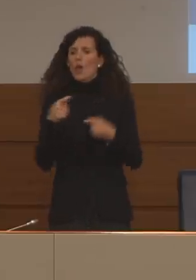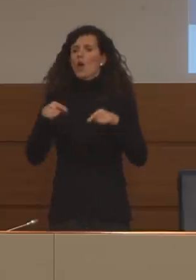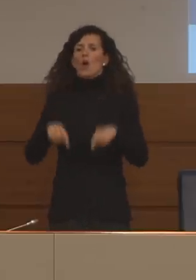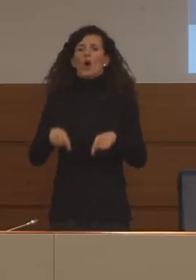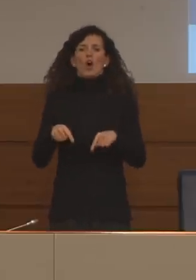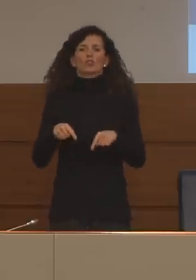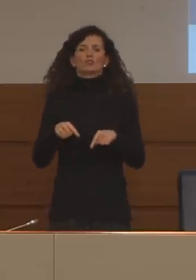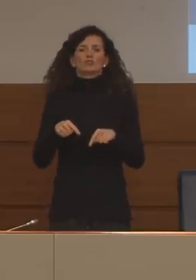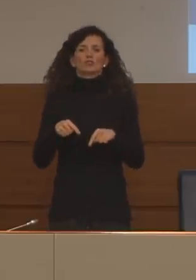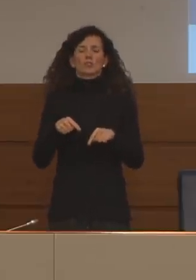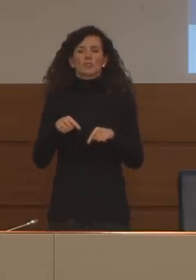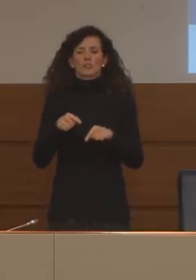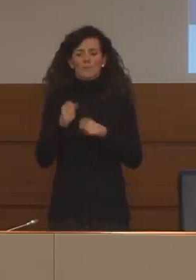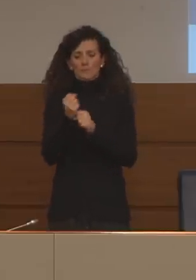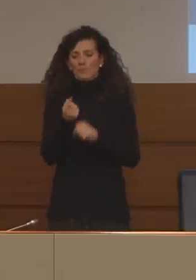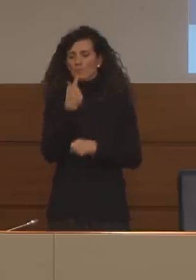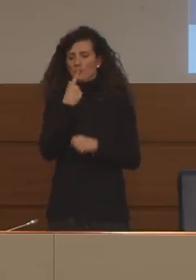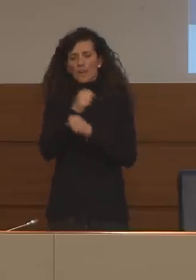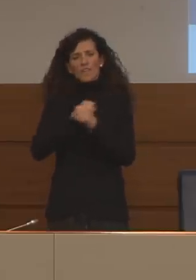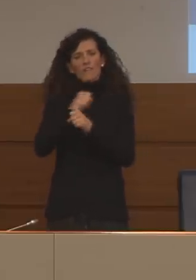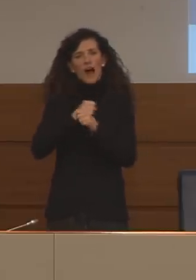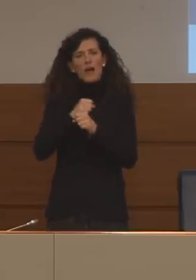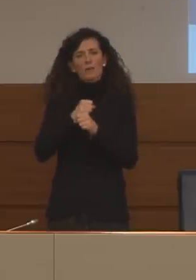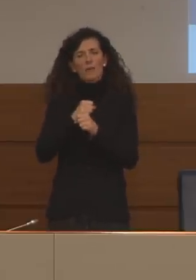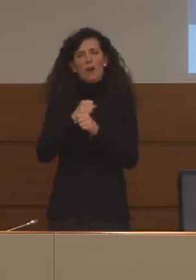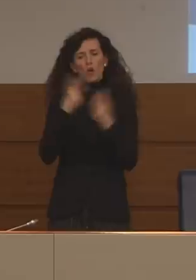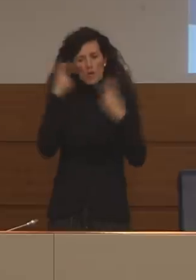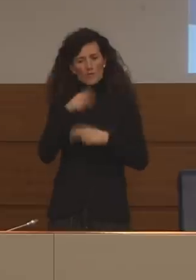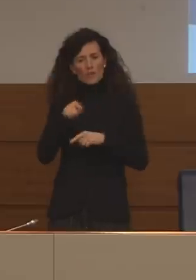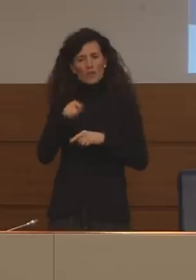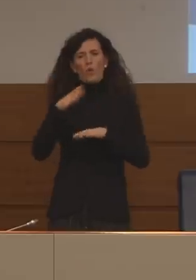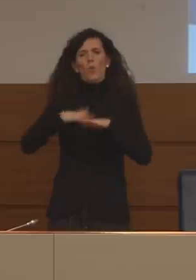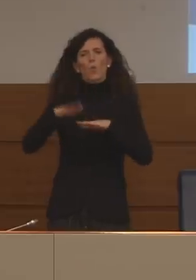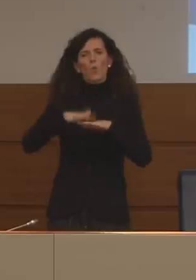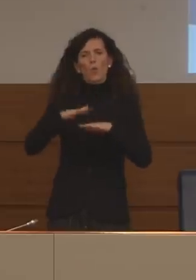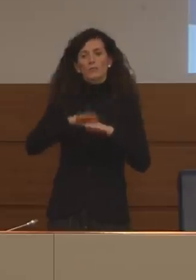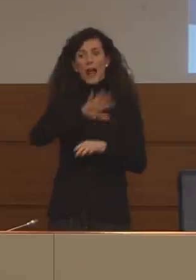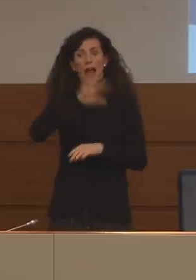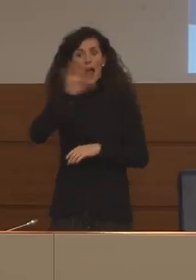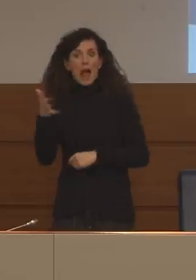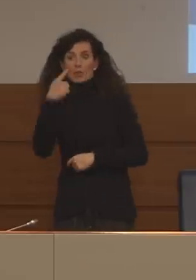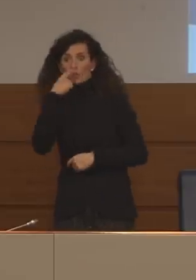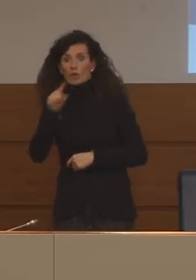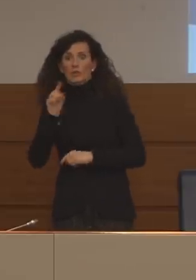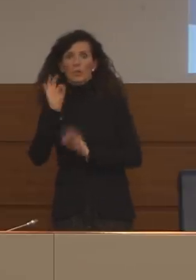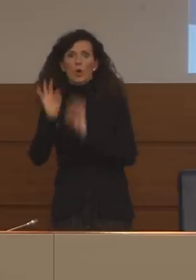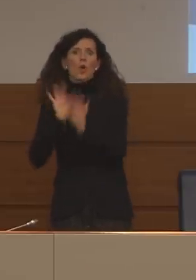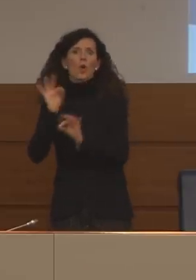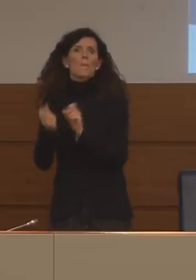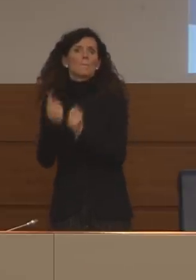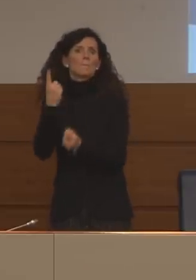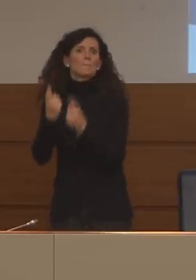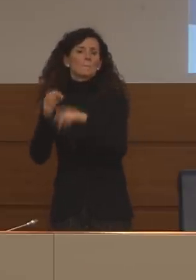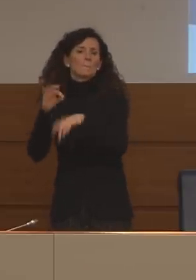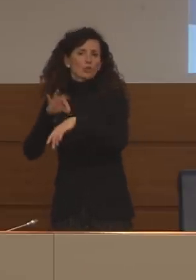sono farmaci che vengono utilizzati hanno un indicazione per altri tipi di patologie